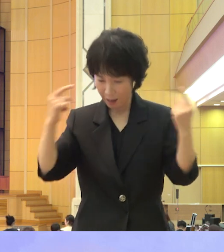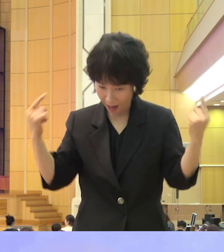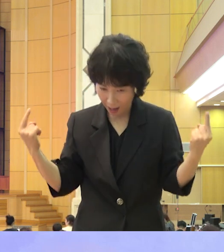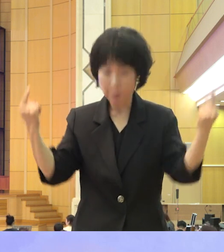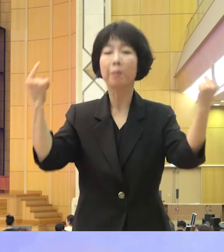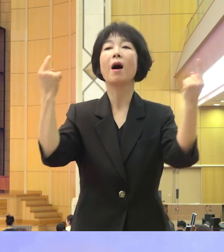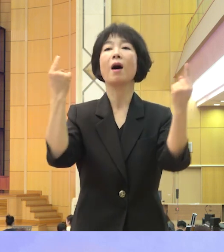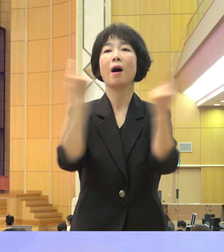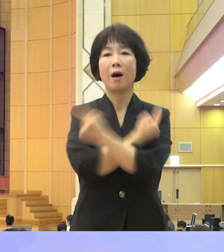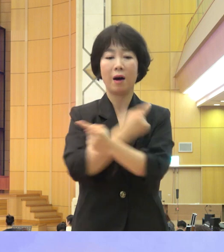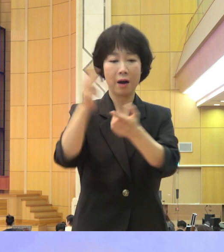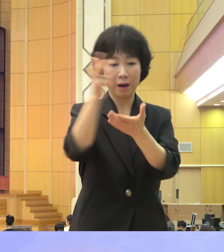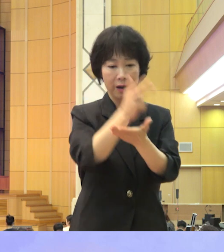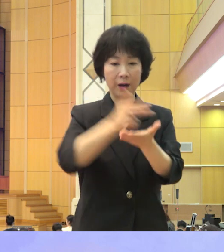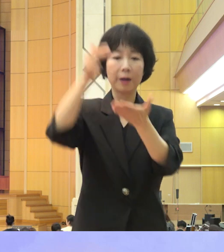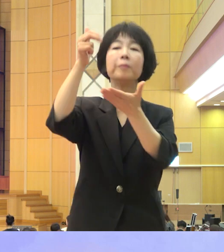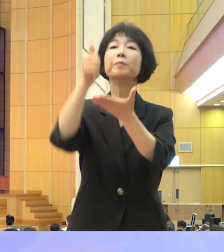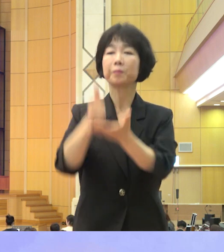여호와 라파